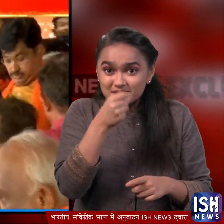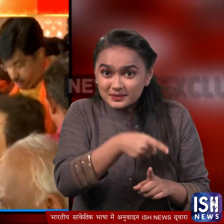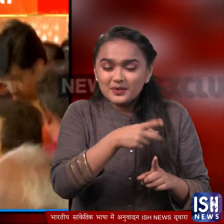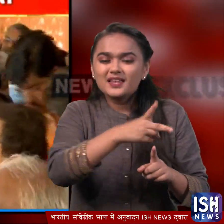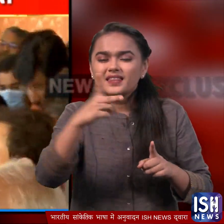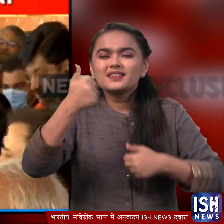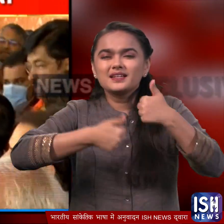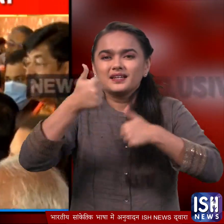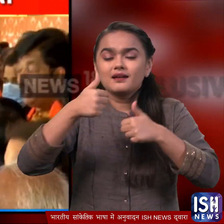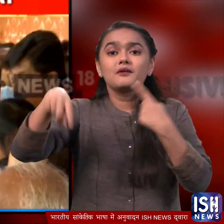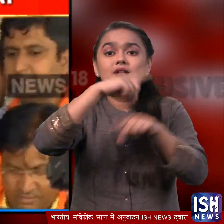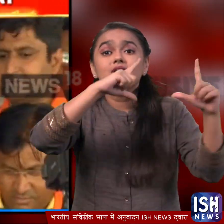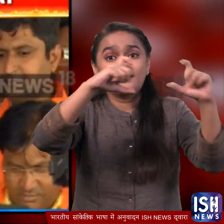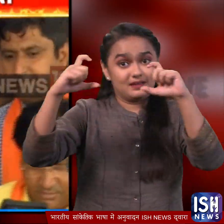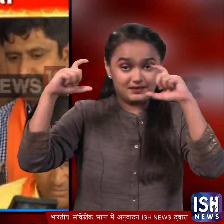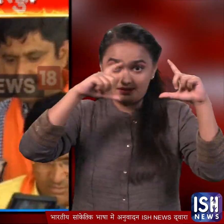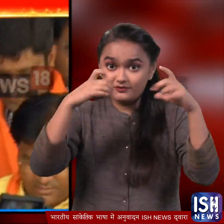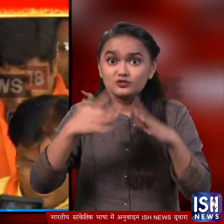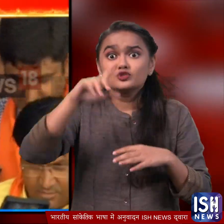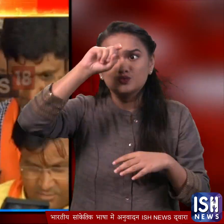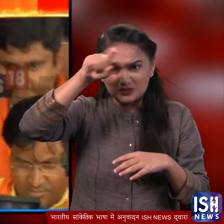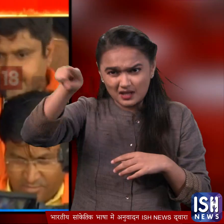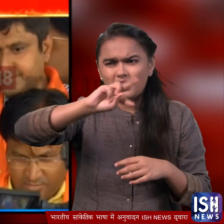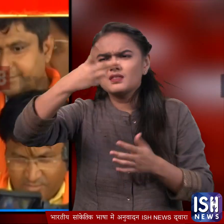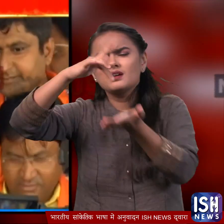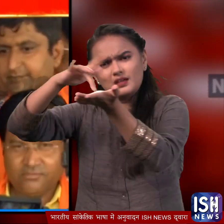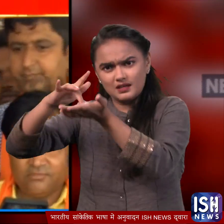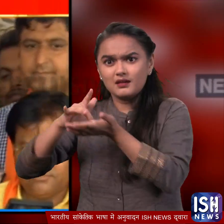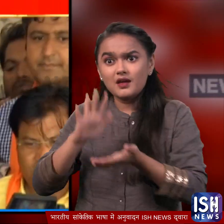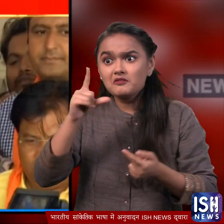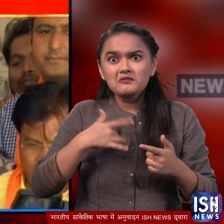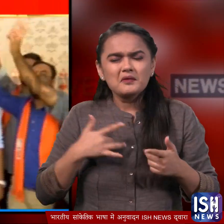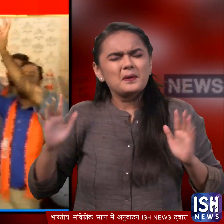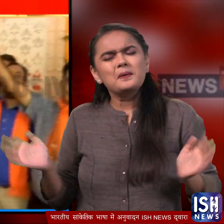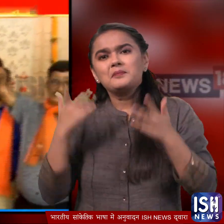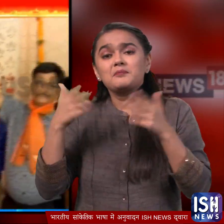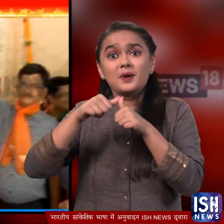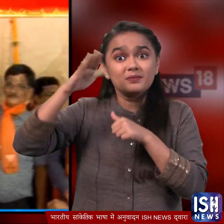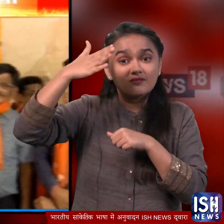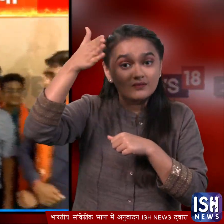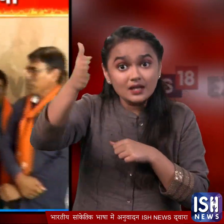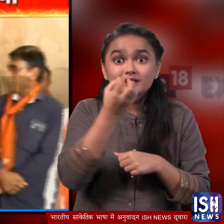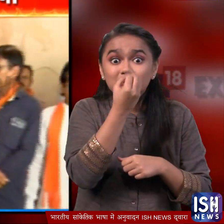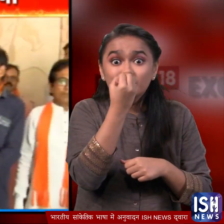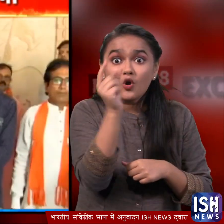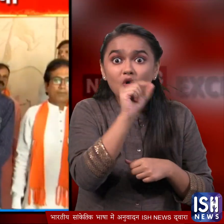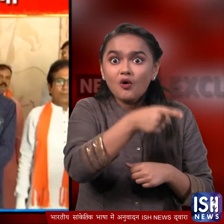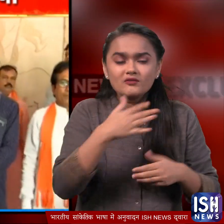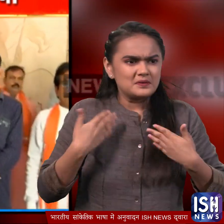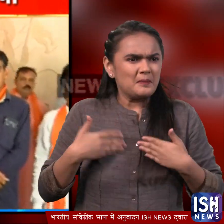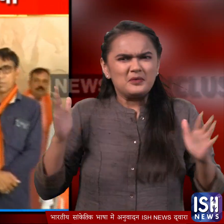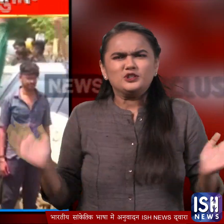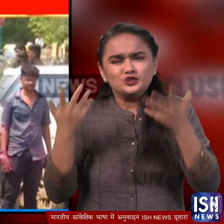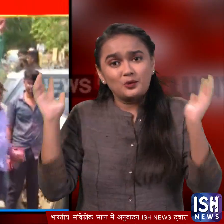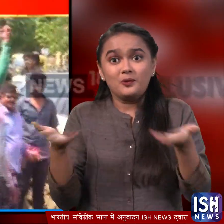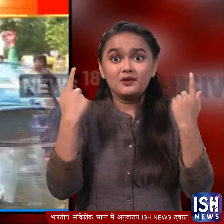बीजेपी के बाकी नेताओं ने तस्वीरें खिंचाई। गुजरात के बाकी शहरों में भी बीजेपी का खेमा जोश में दिखा। अहमदाबाद में भी बीजेपी दफ्तर में जीत का